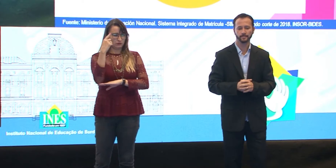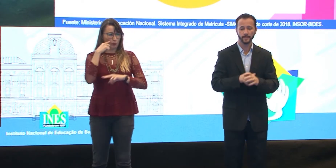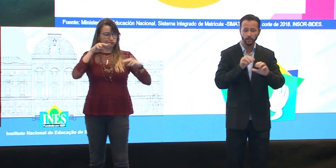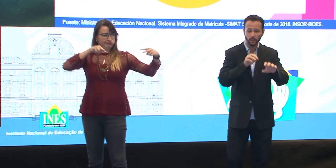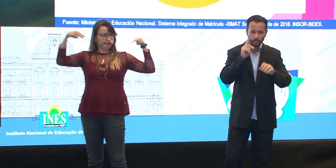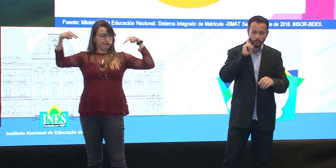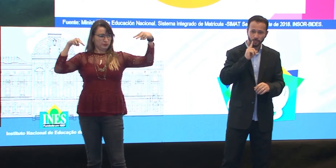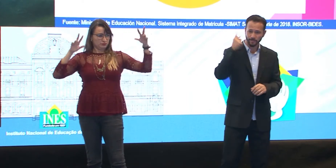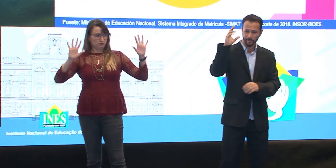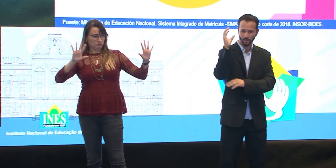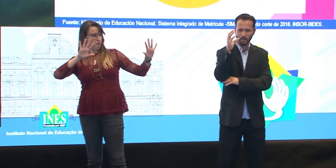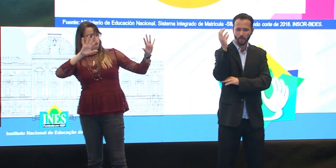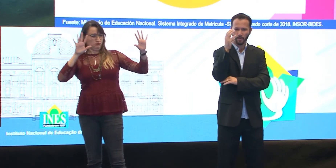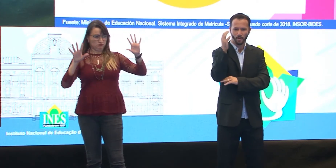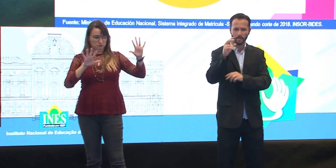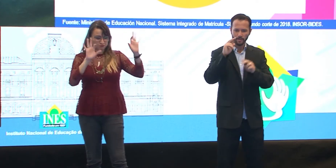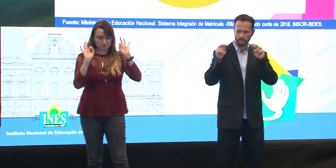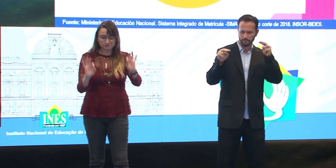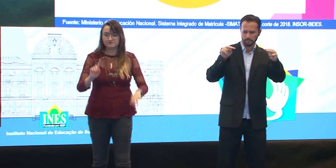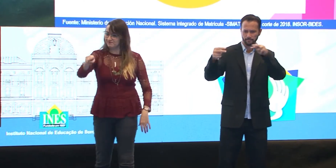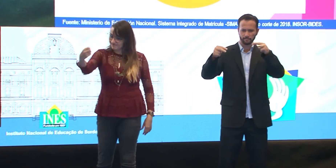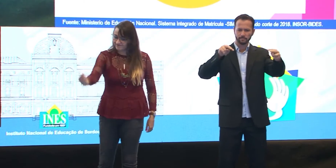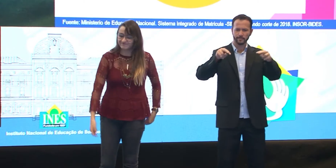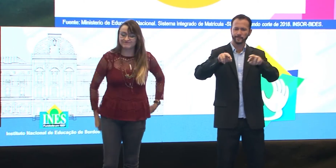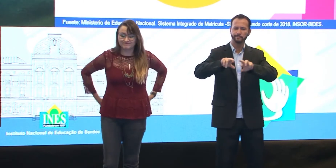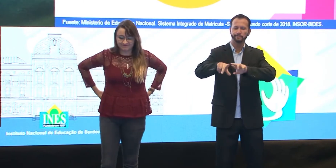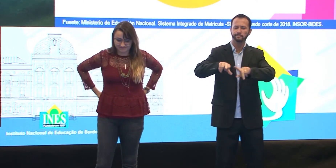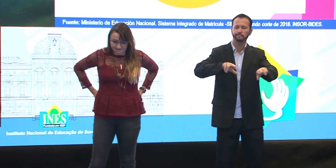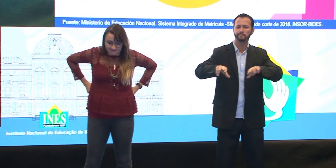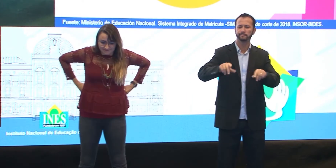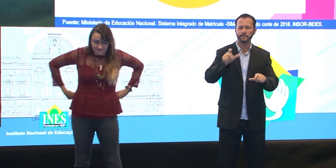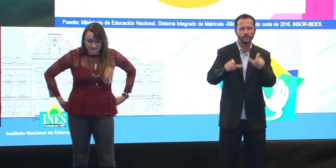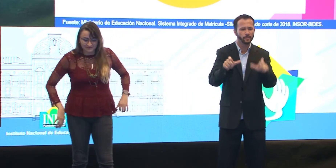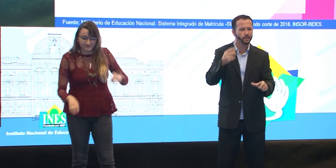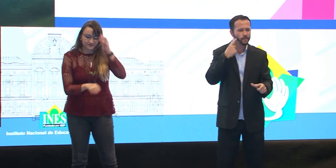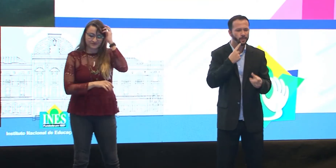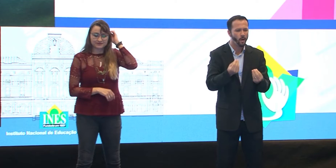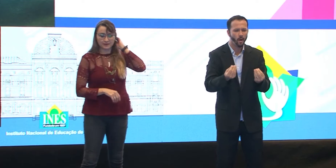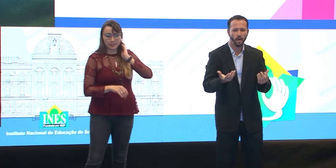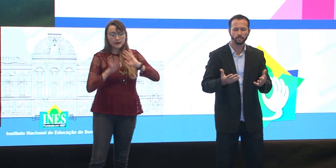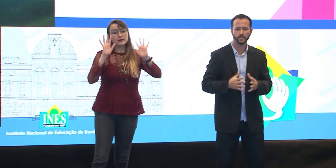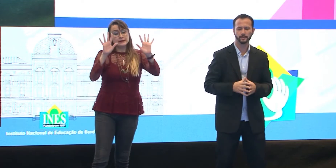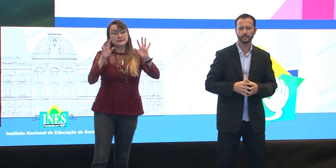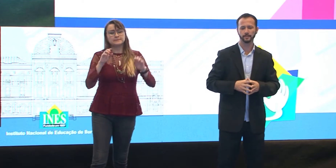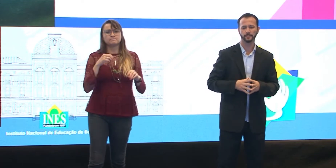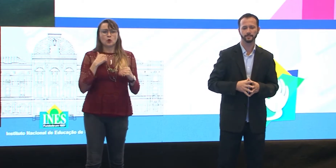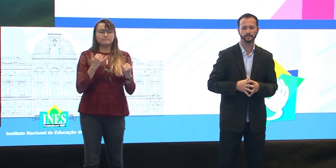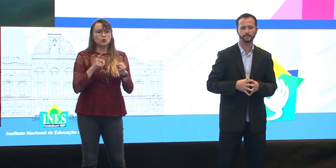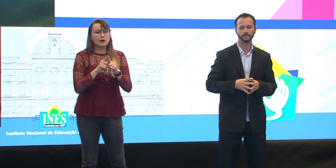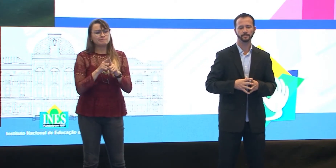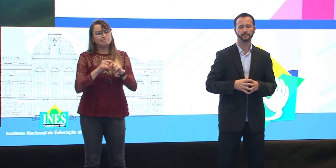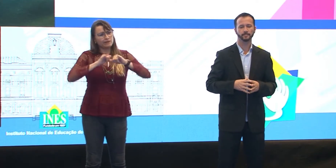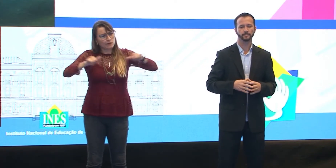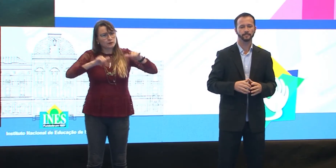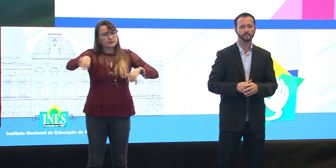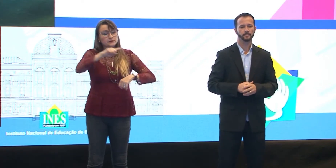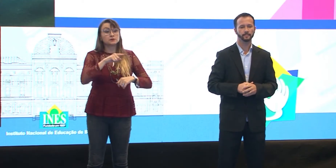E aí, esses são alguns dos dados, para que vocês tenham um panorama da educação de surdos na Colômbia. Pode passar, por